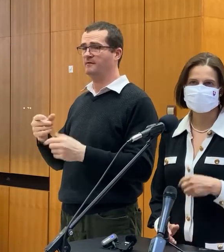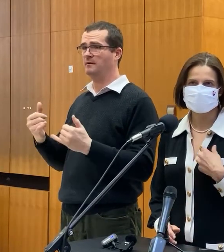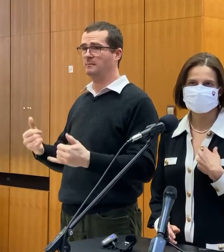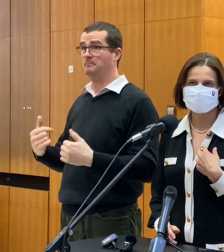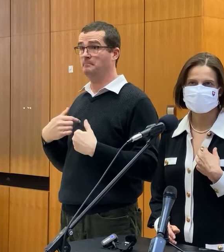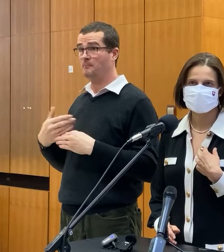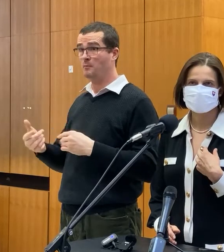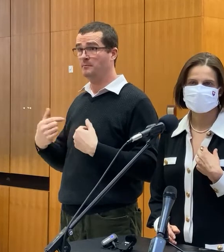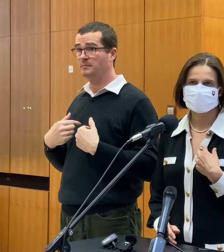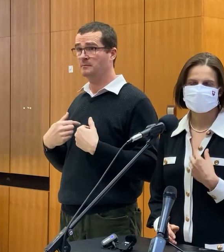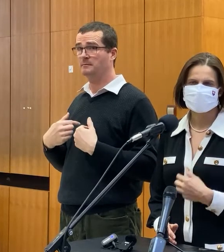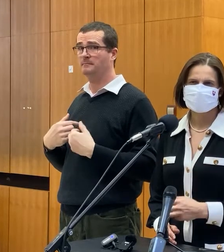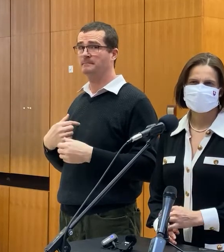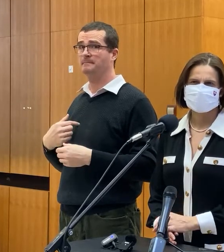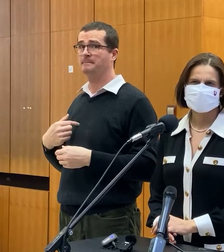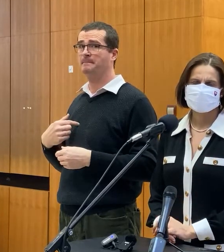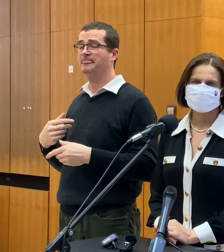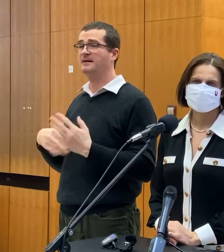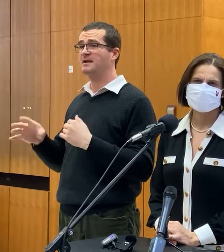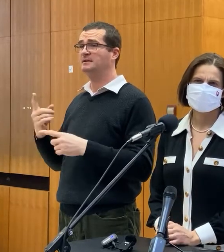Po mne?